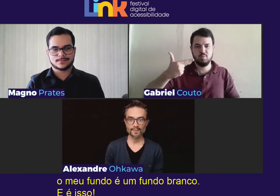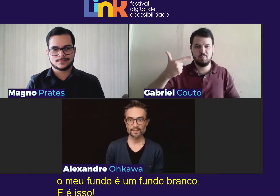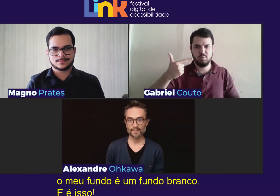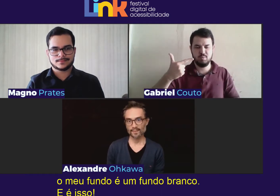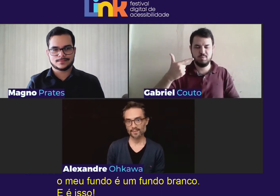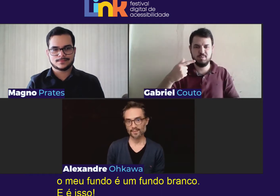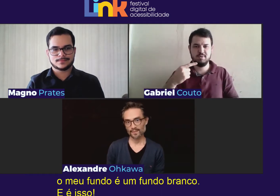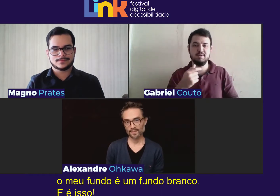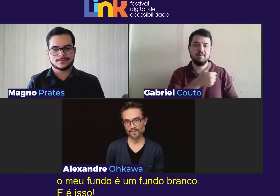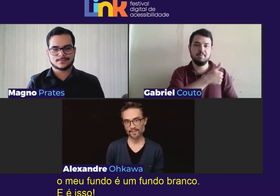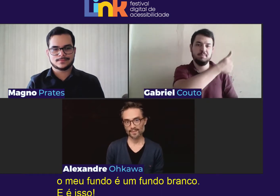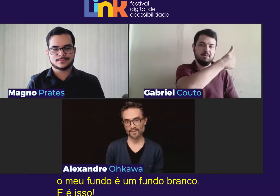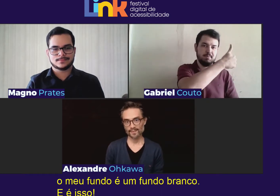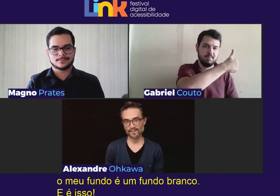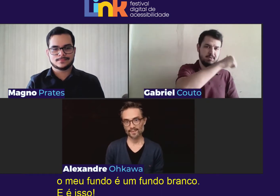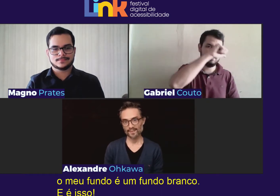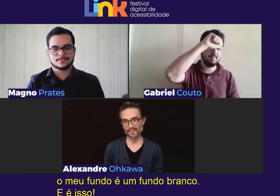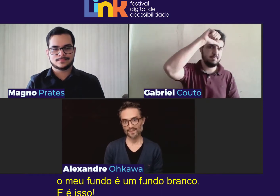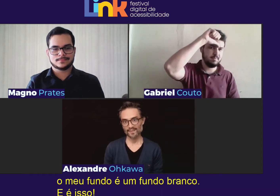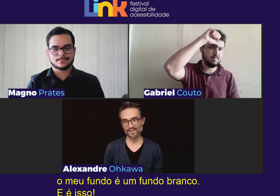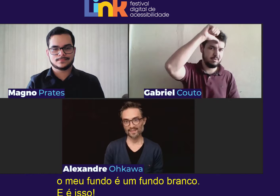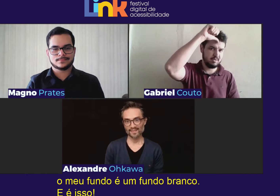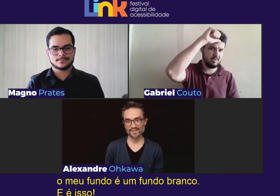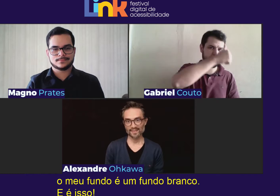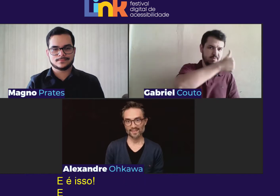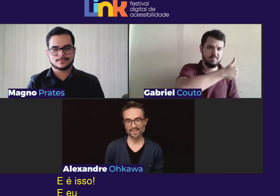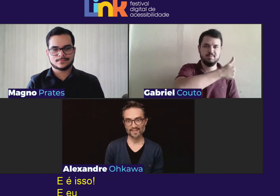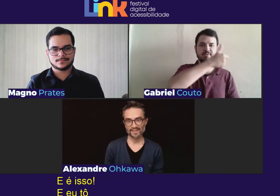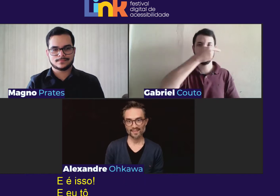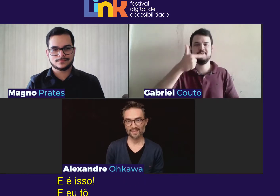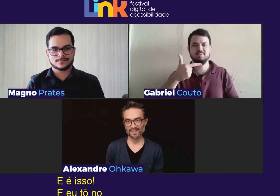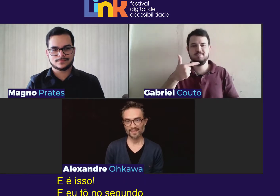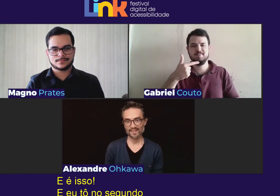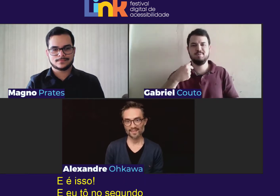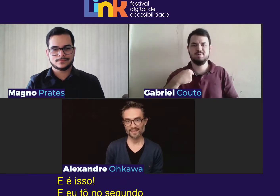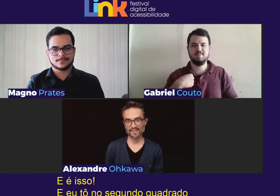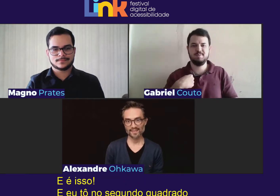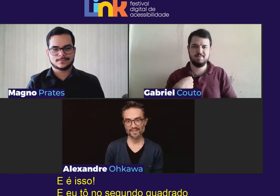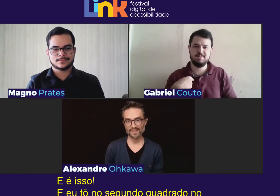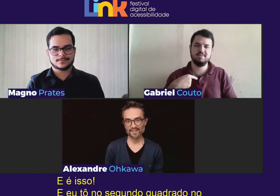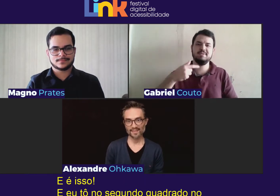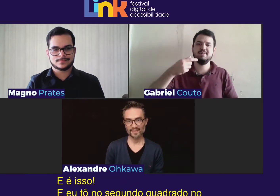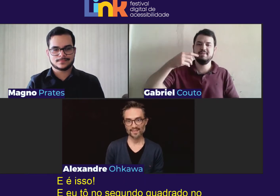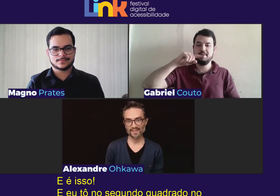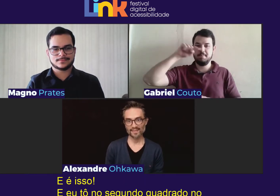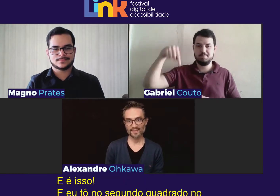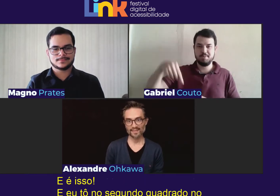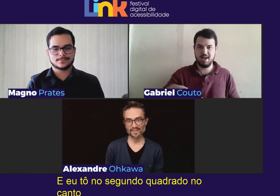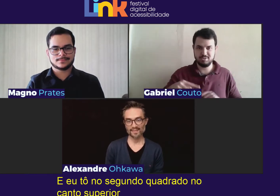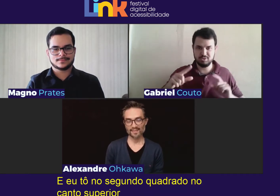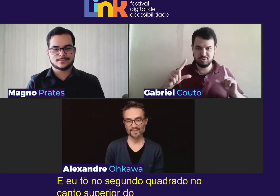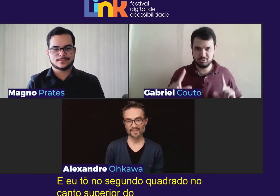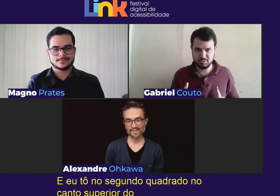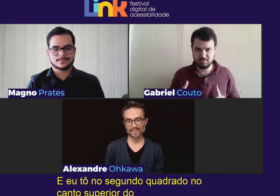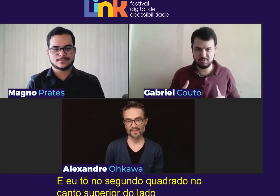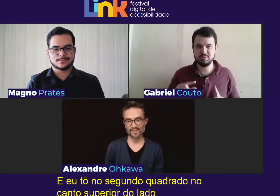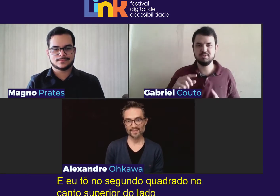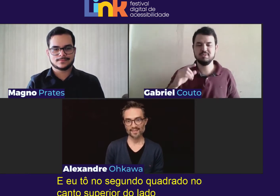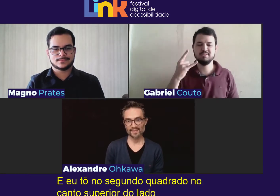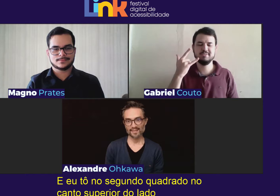E eu estou no segundo quadrado, no canto superior do lado direito. E embaixo